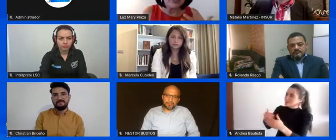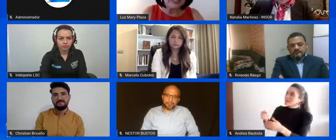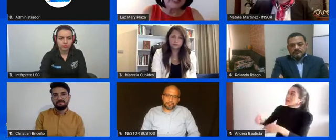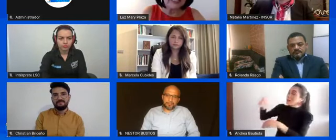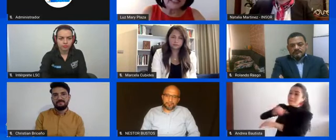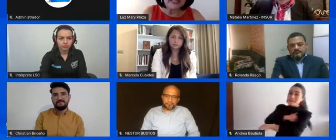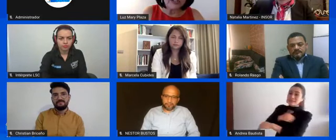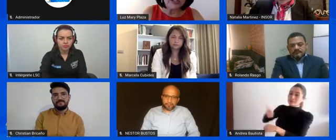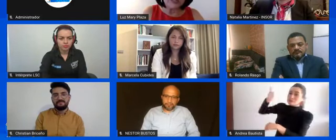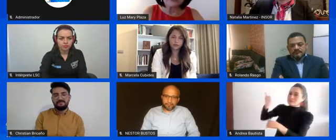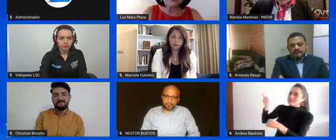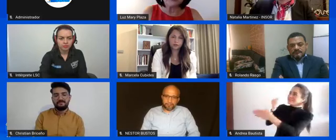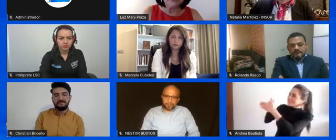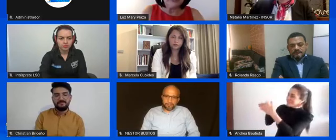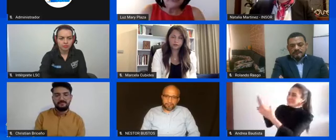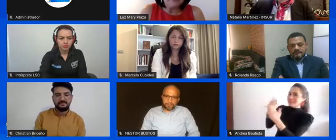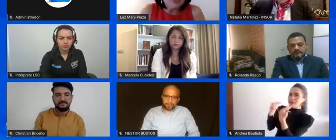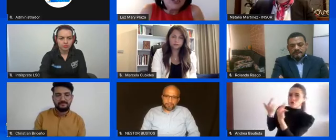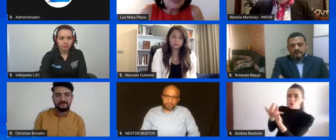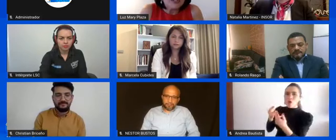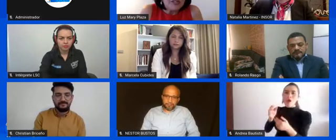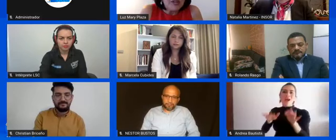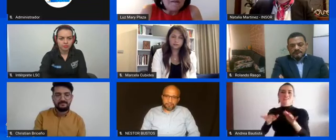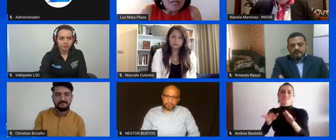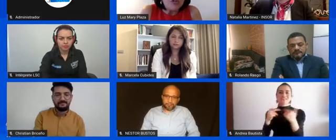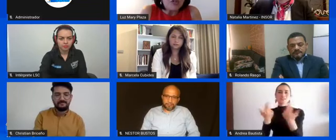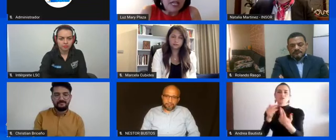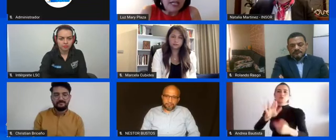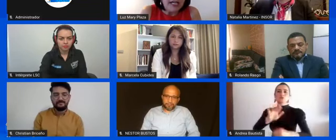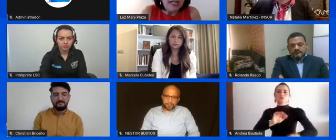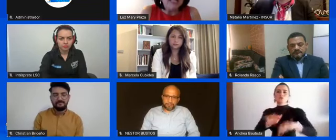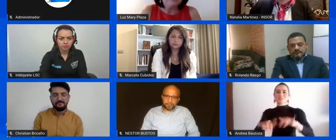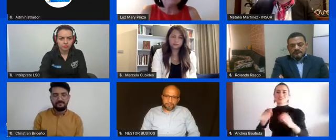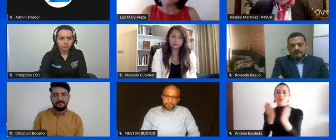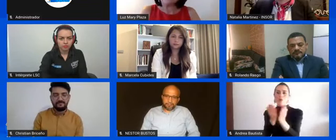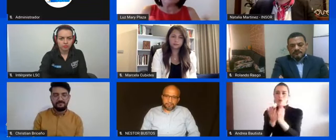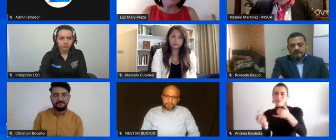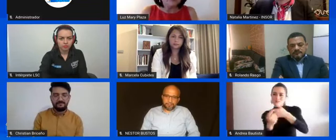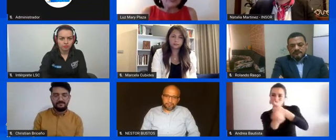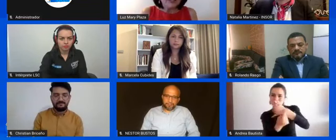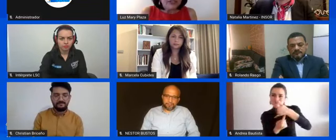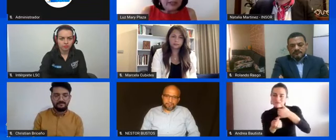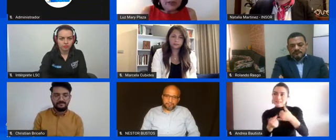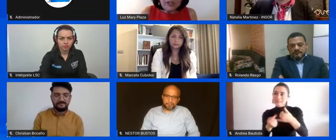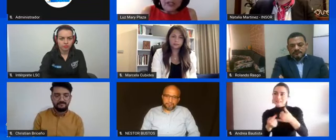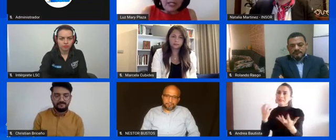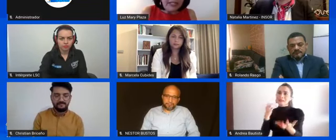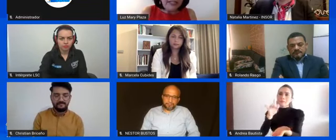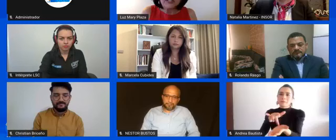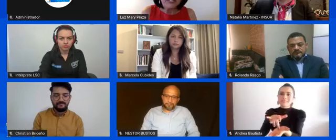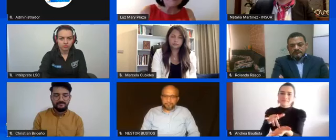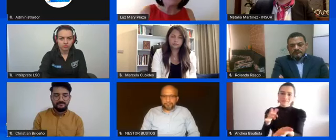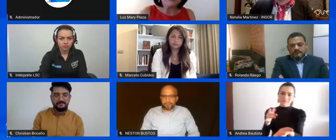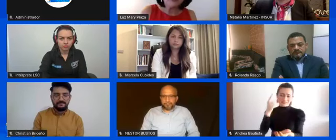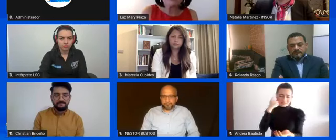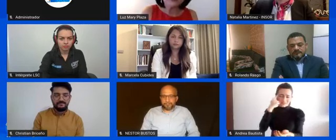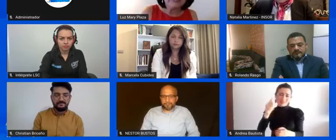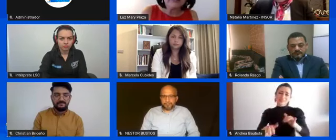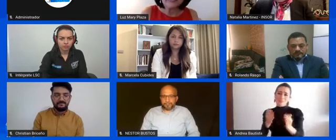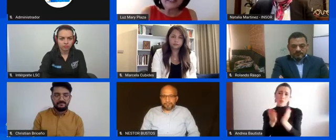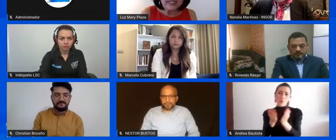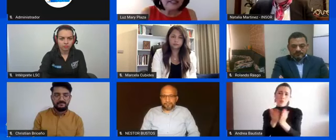en las reuniones de secretarios de educación. Los sordos es una minoría, la Secretaría de Educación no tiene mucho dinero, entonces las minorías